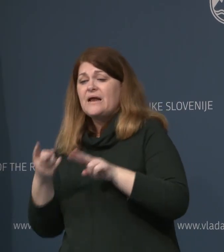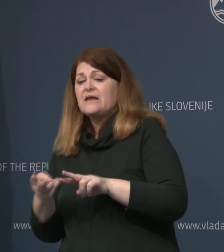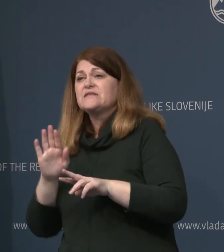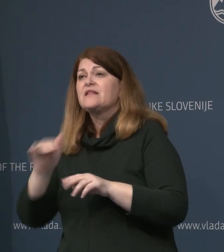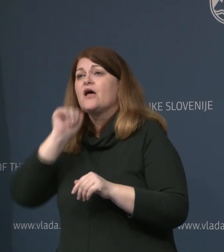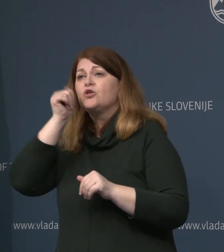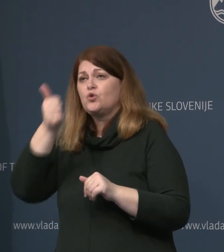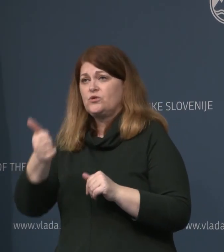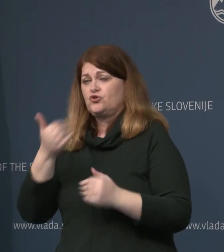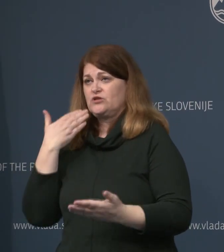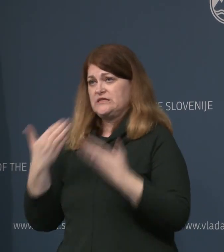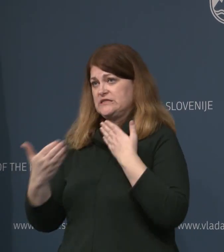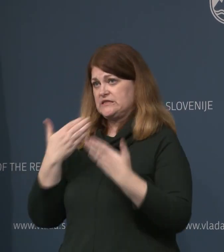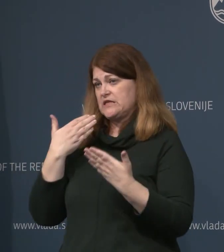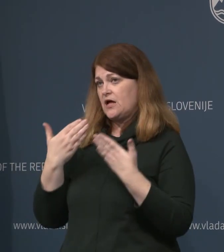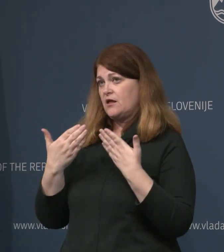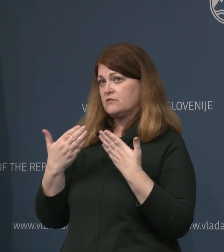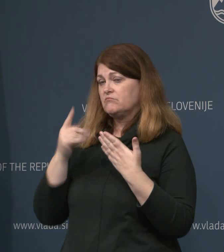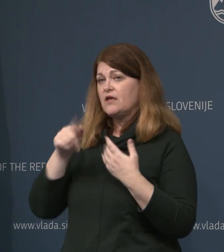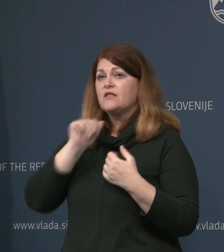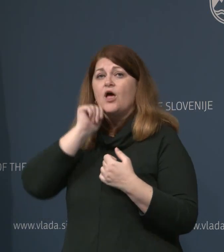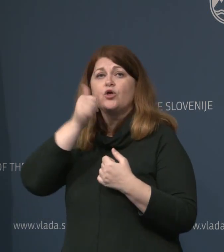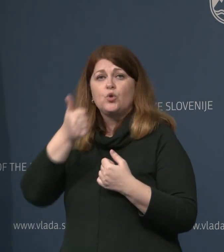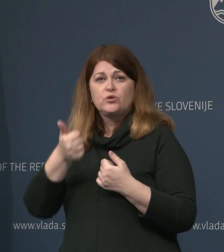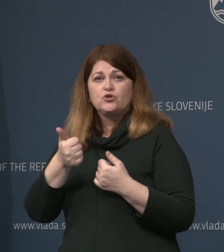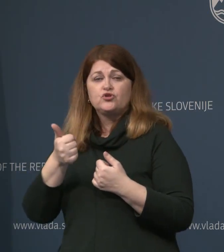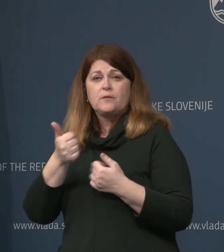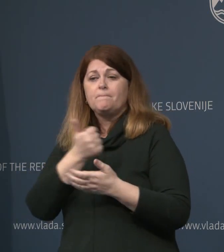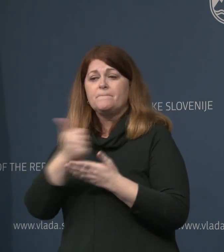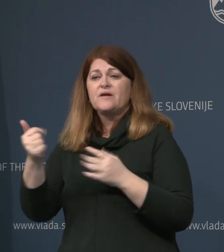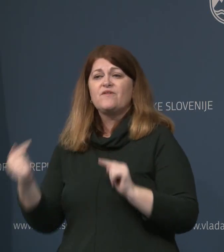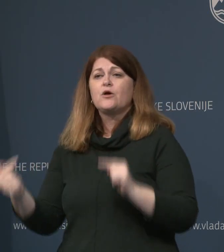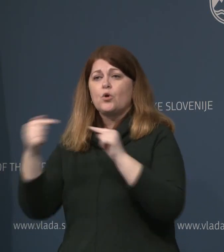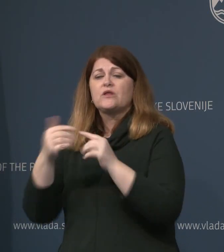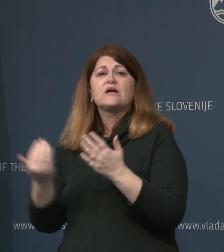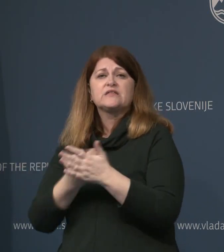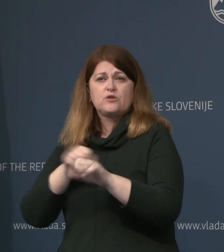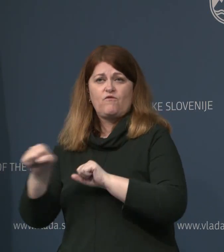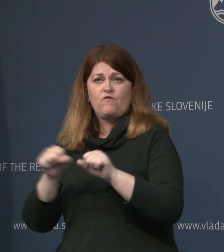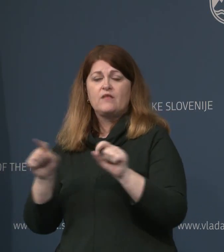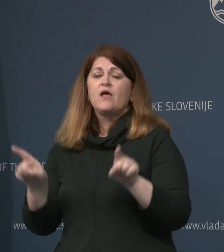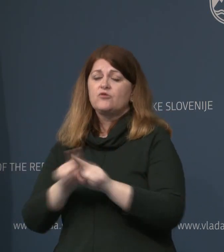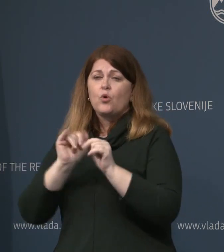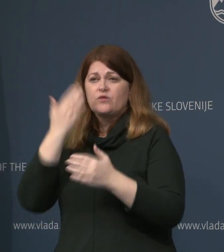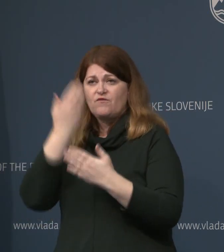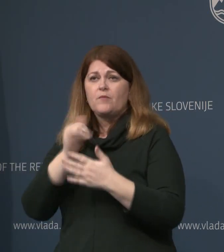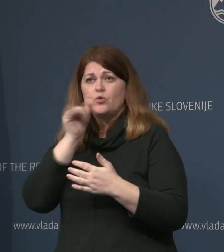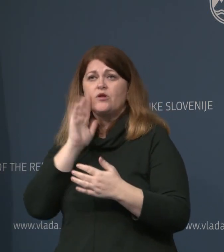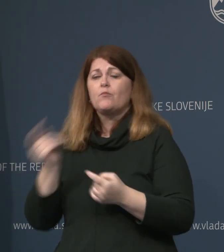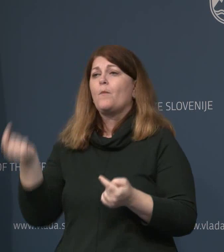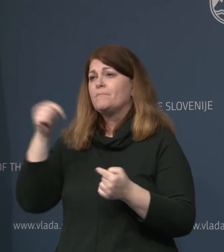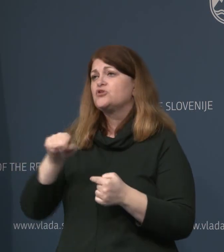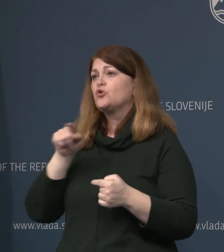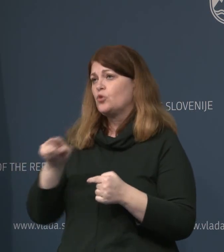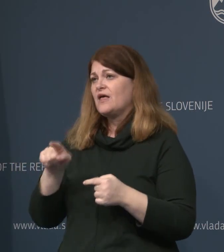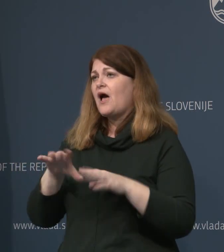na jutrišnji sestanek in jutrišnji, bom rekel, prvi kontakt z novo vlado, tako da verjamem, da bo jutri prišlo